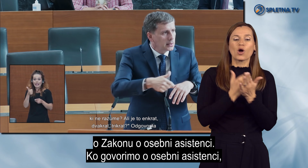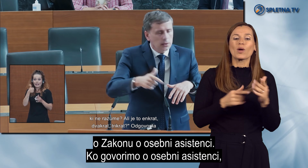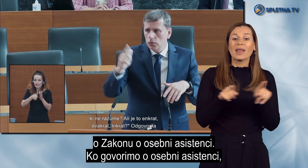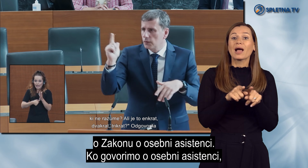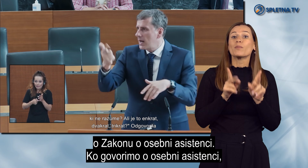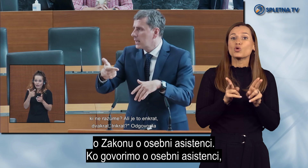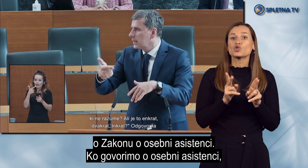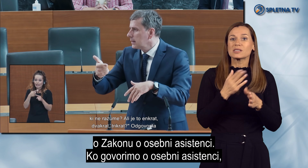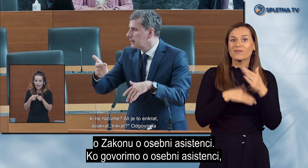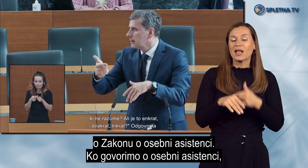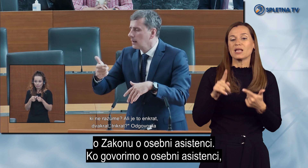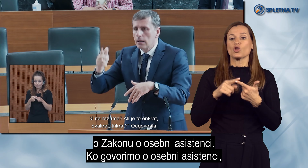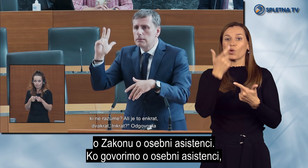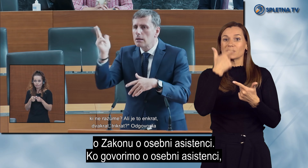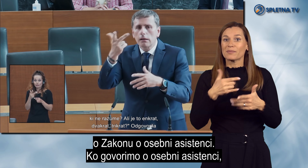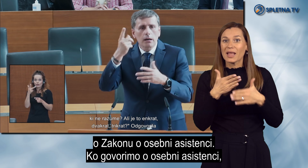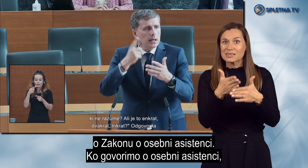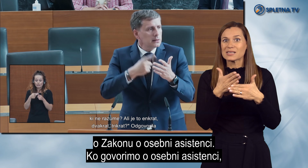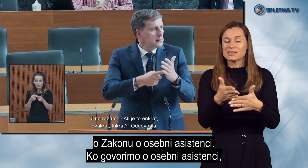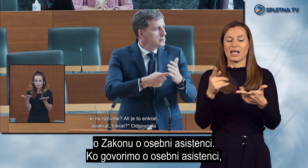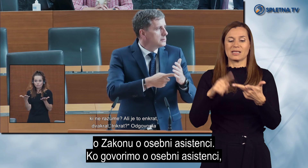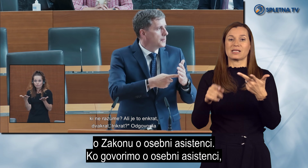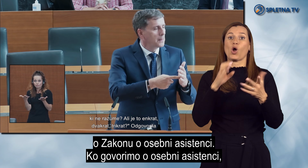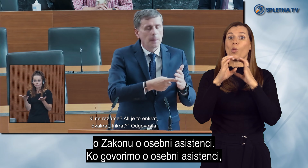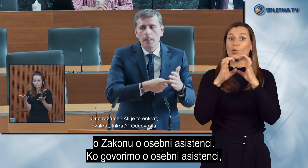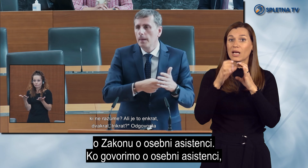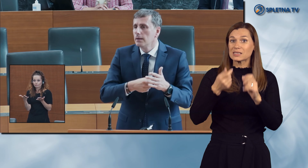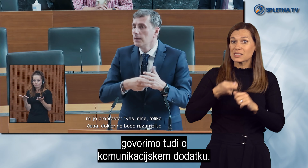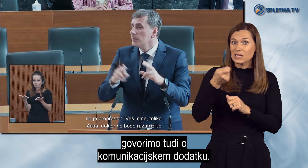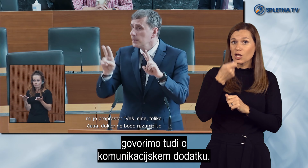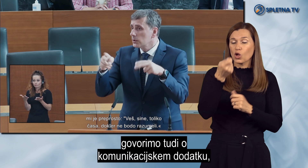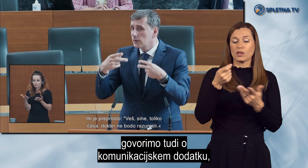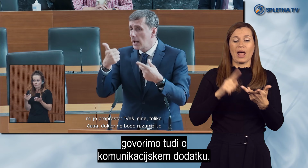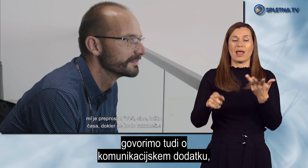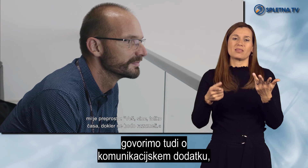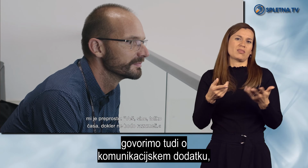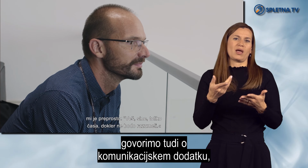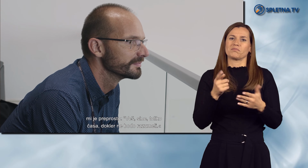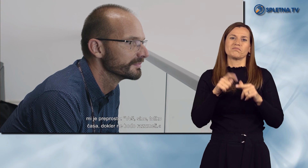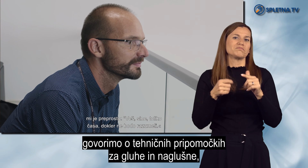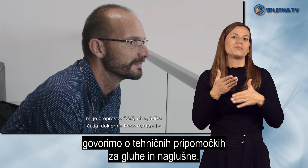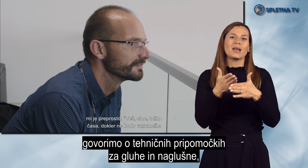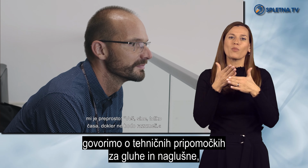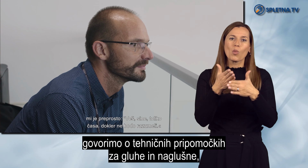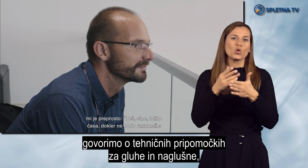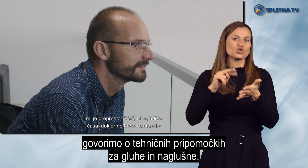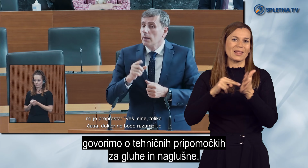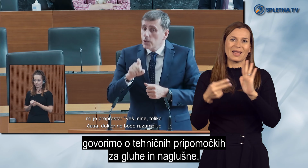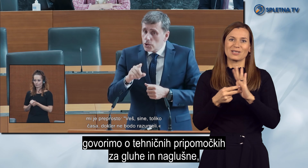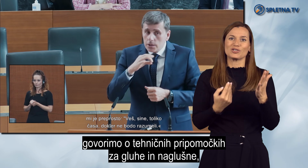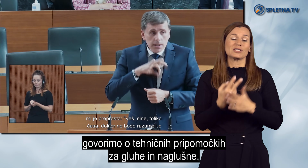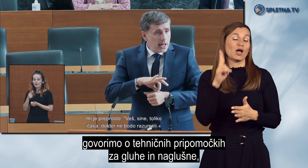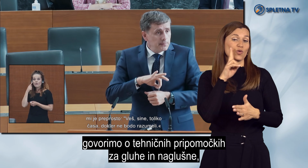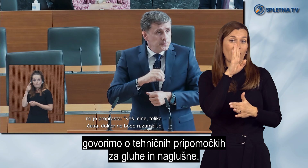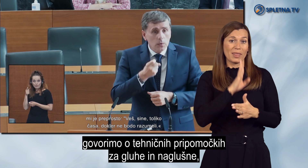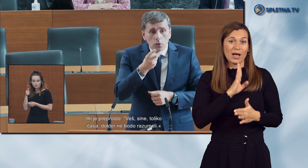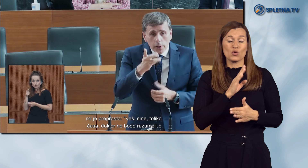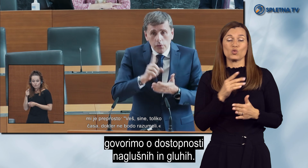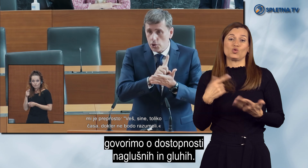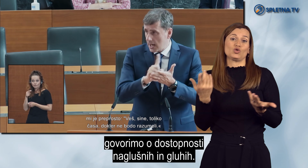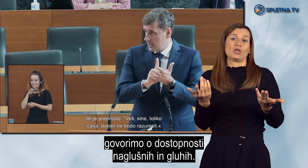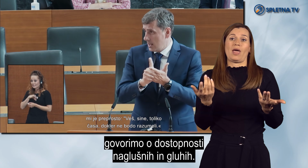zakonu o osebni asistenci, govorimo o komunikacijskem dodatku, govorimo o pripomočkih tehničnih za gluhe in